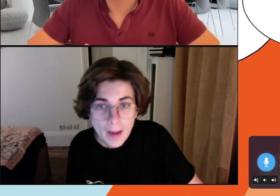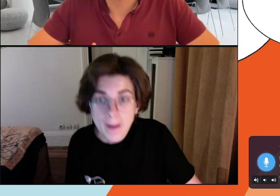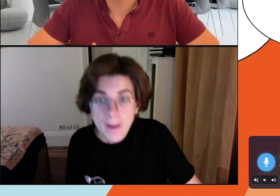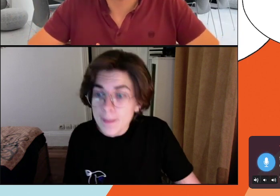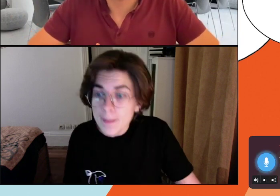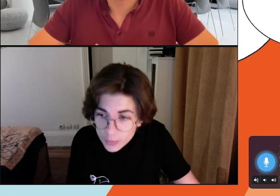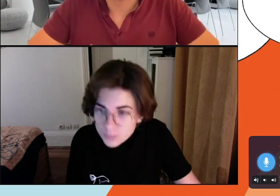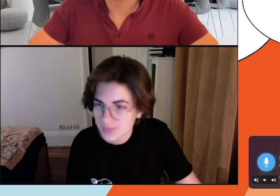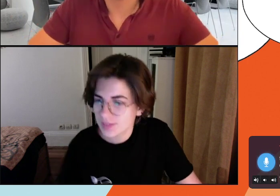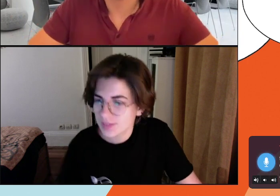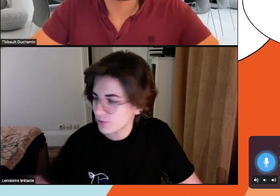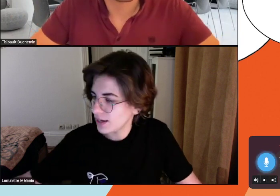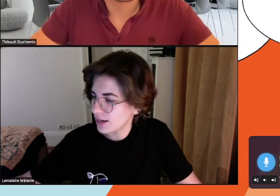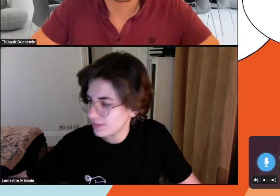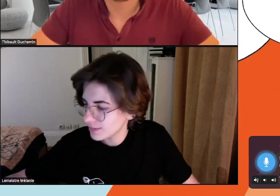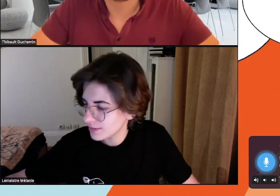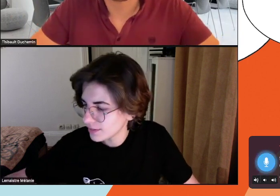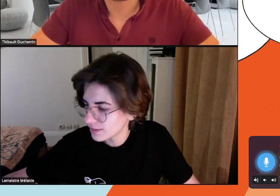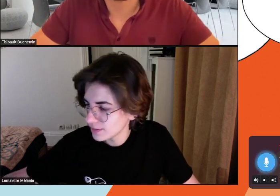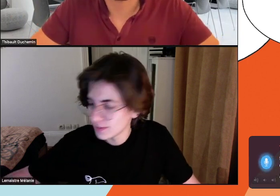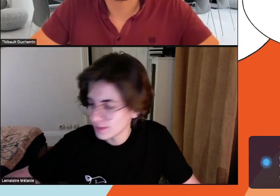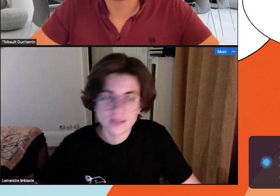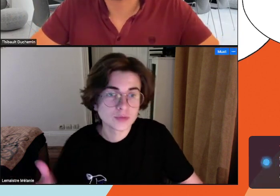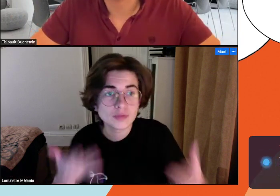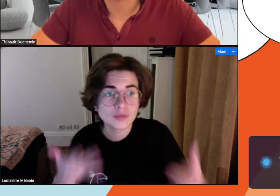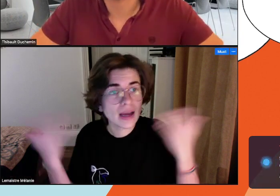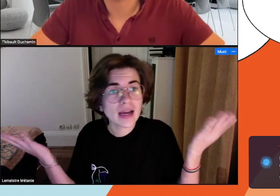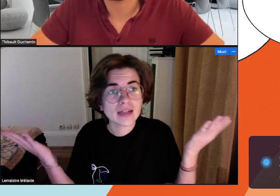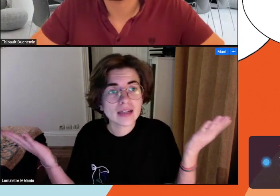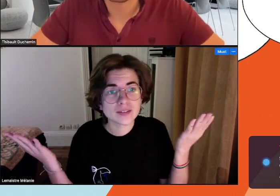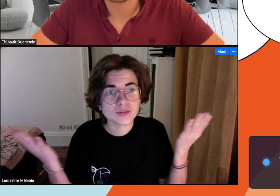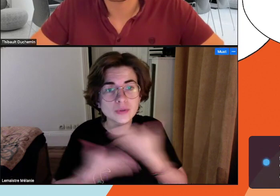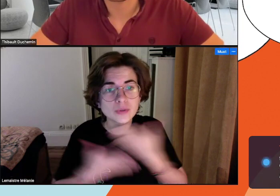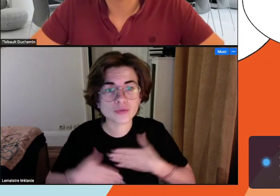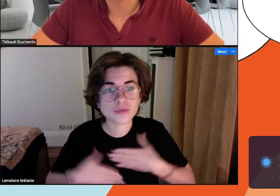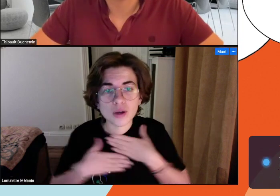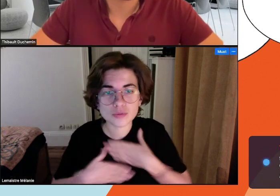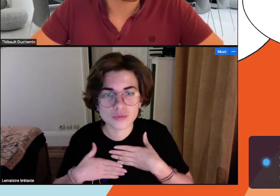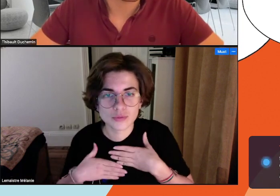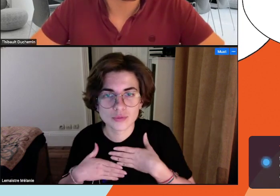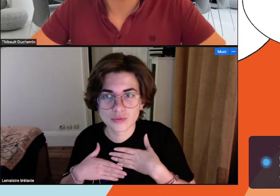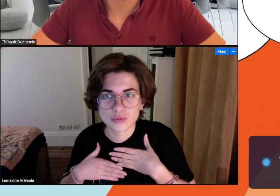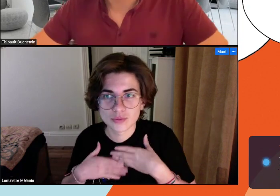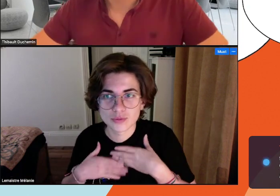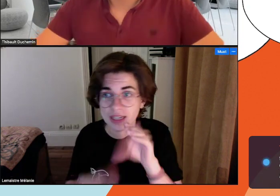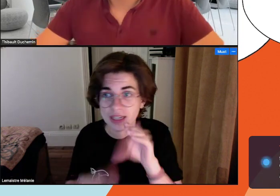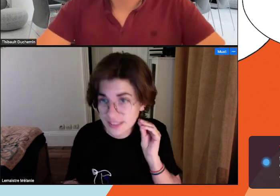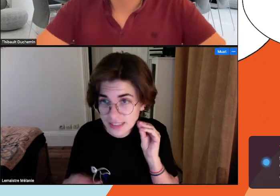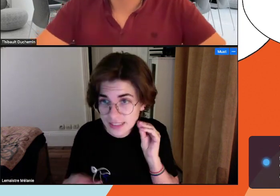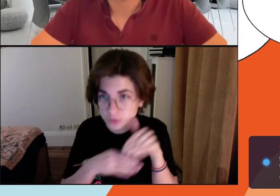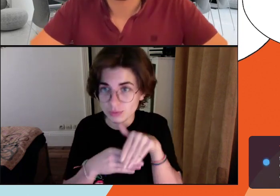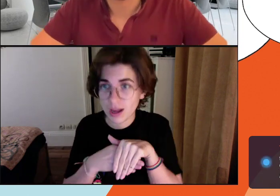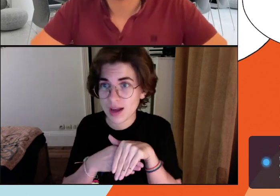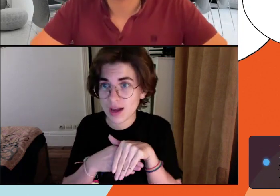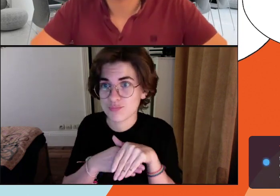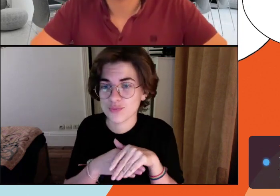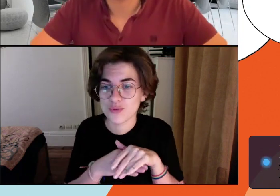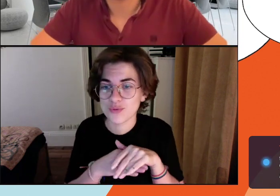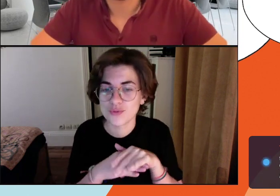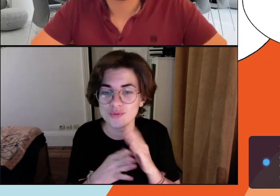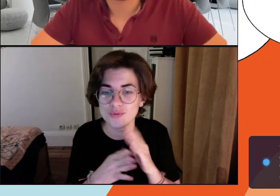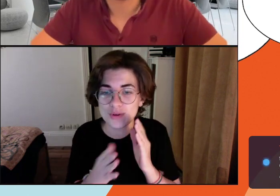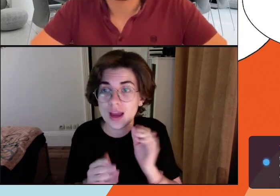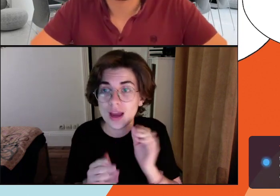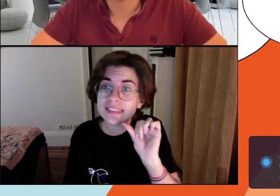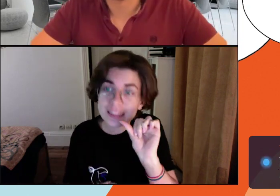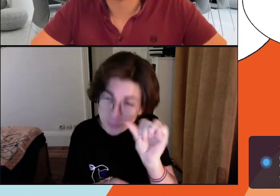Bon, voilà. Donc, bah, je suis contente de t'inviter ce soir. En